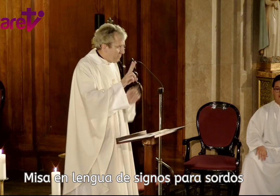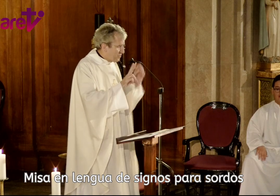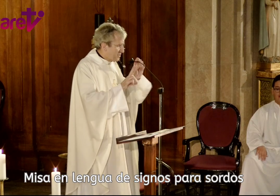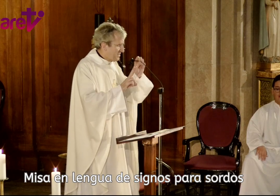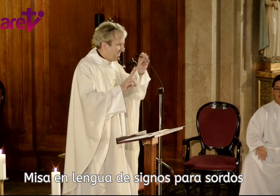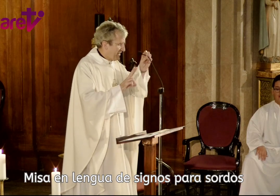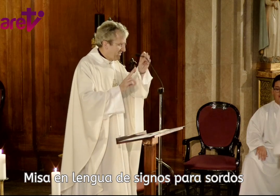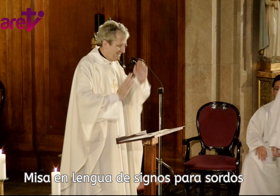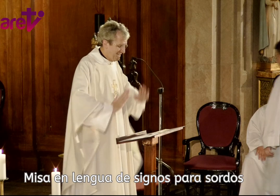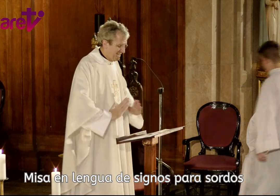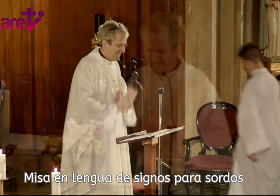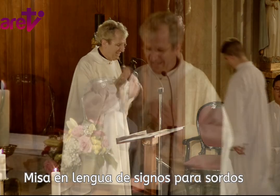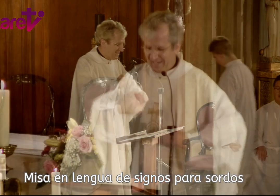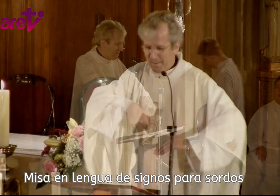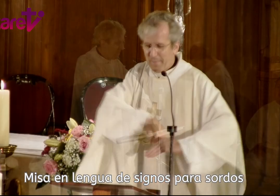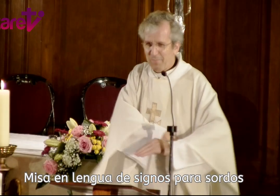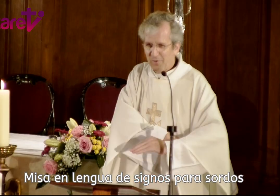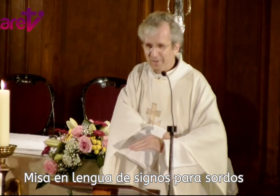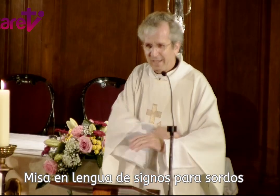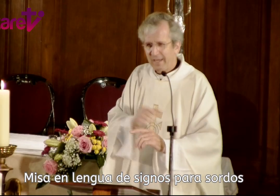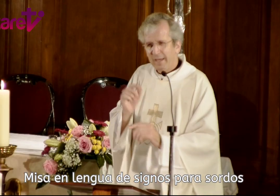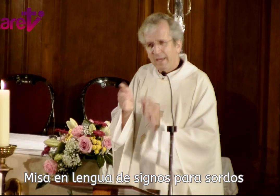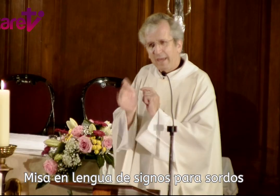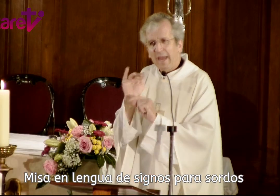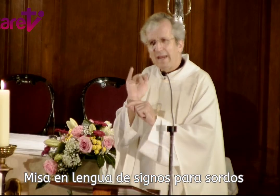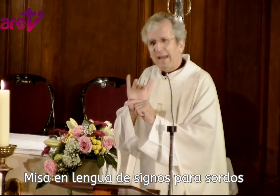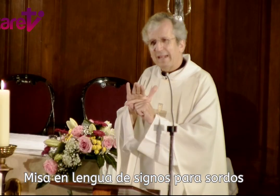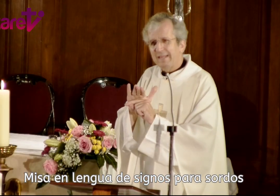Veremos que San Pablo, en la carta